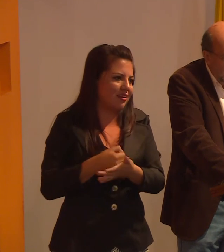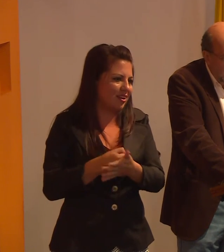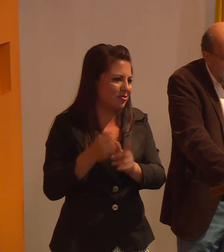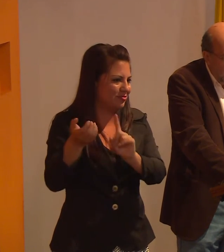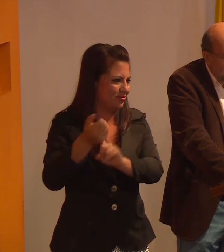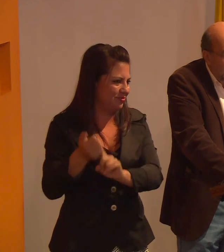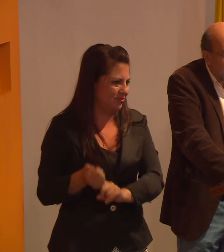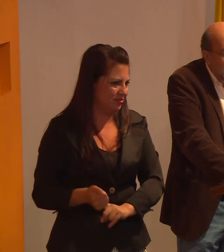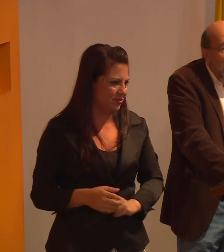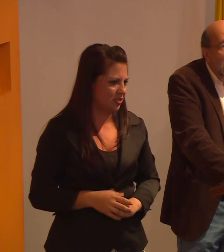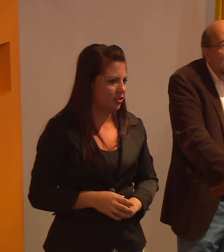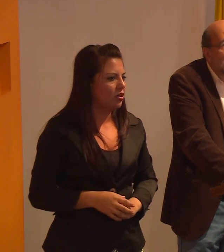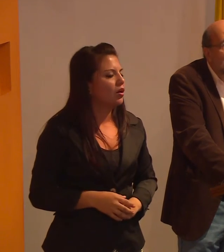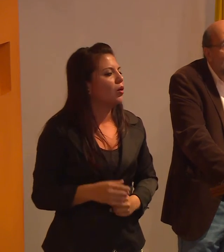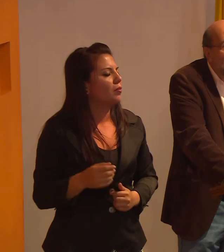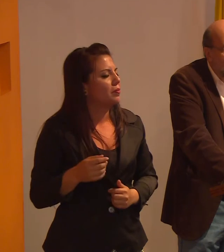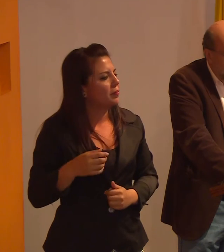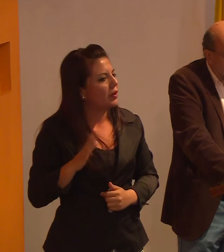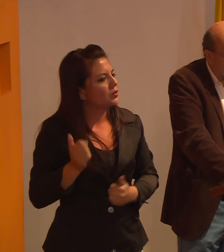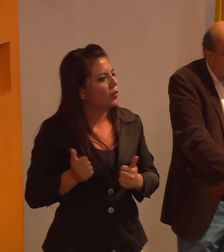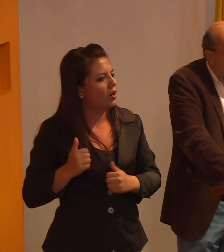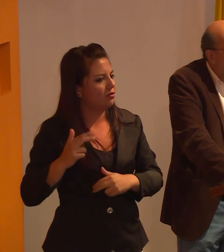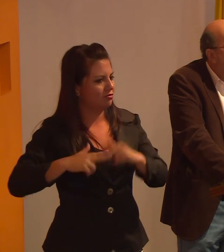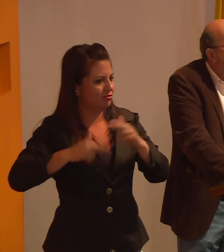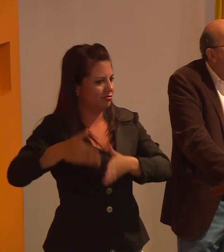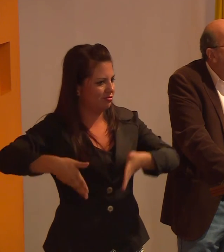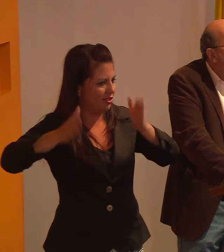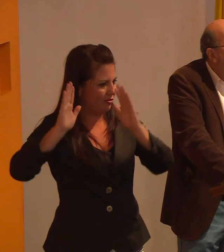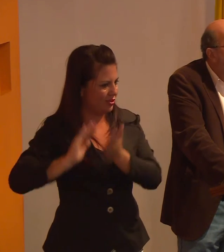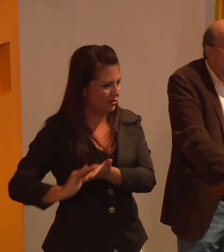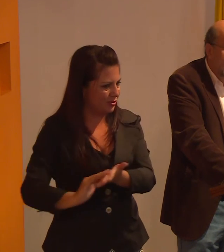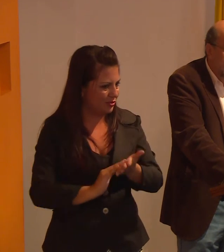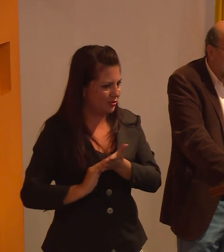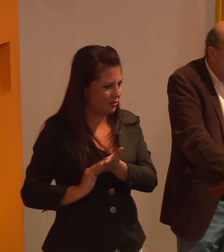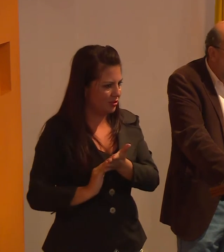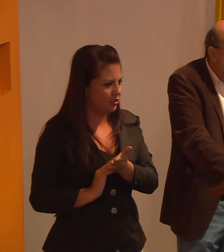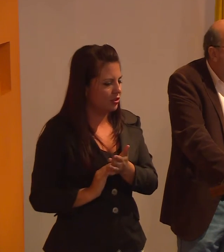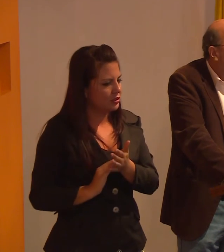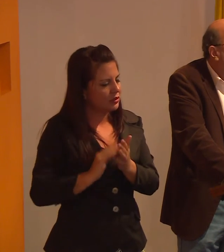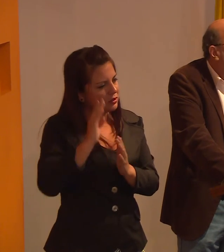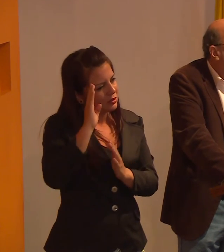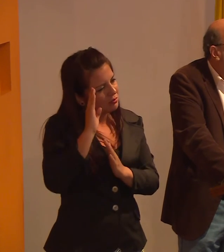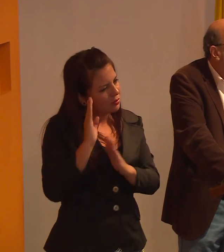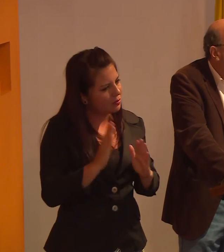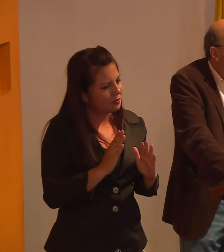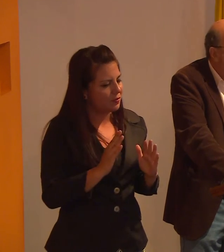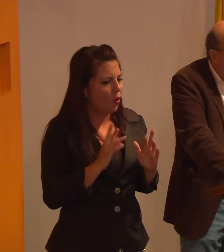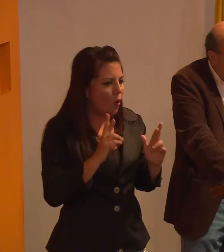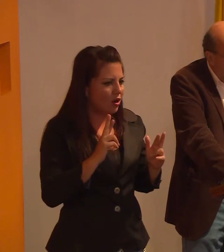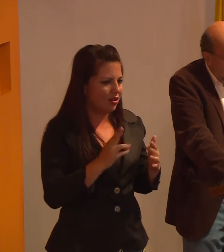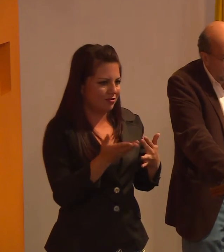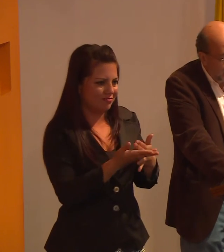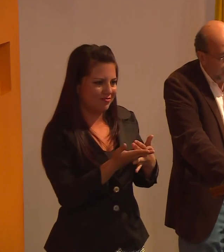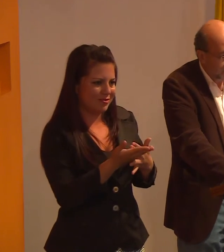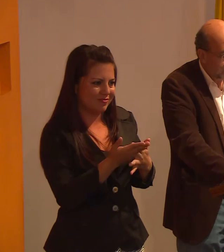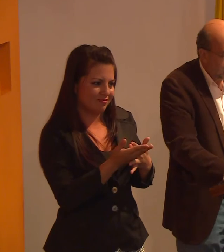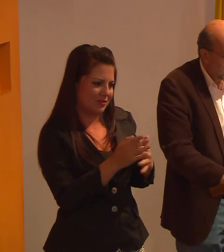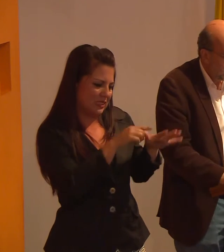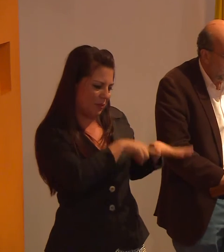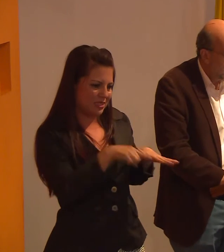física. Planearemos todo ello para el periodo intersemestral de junio.